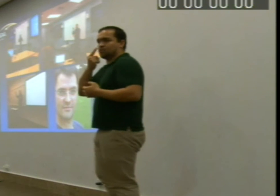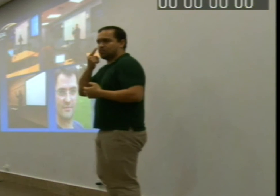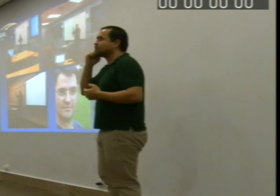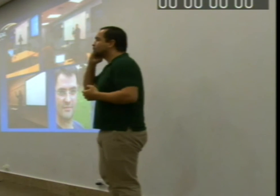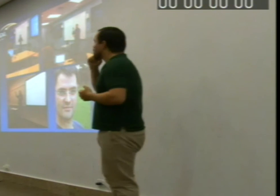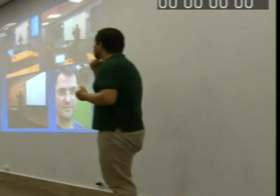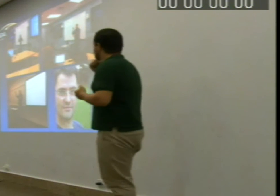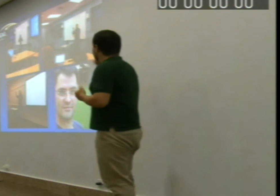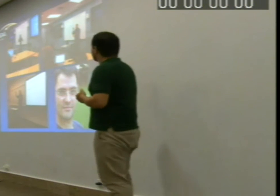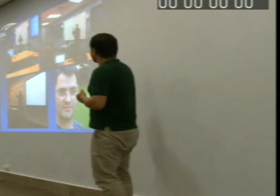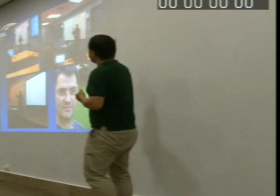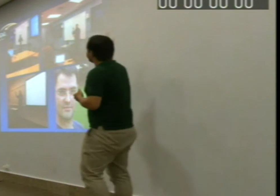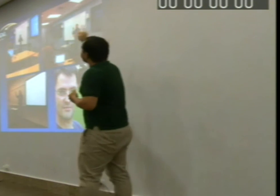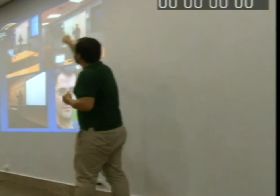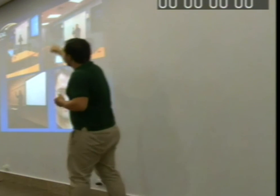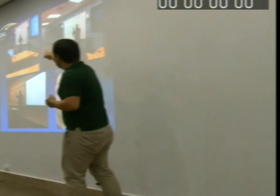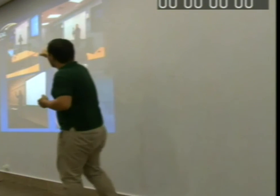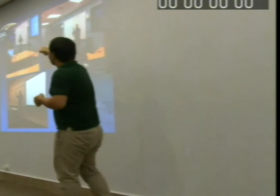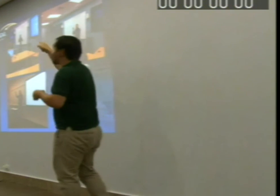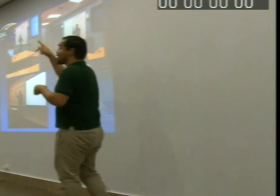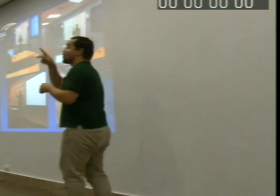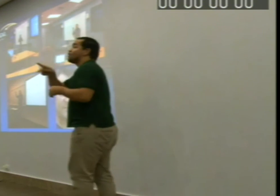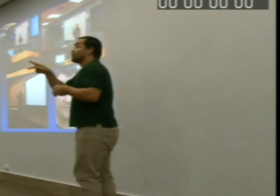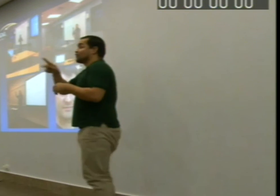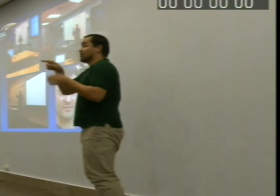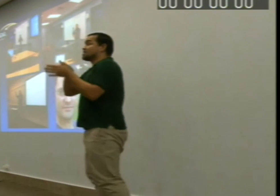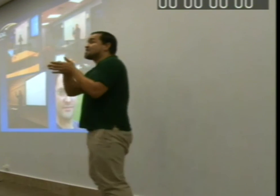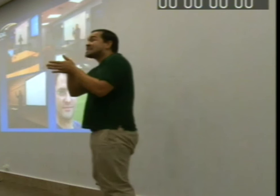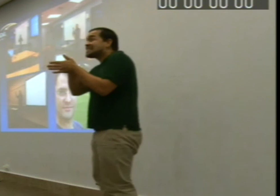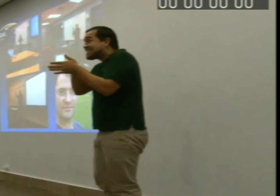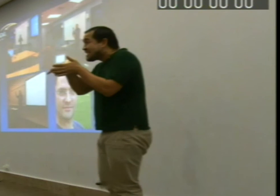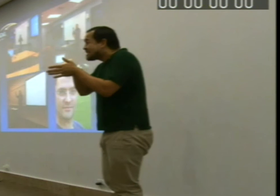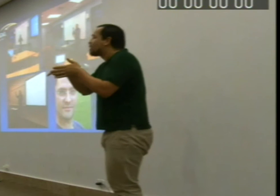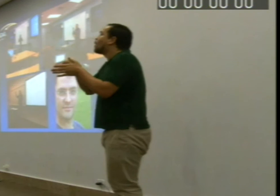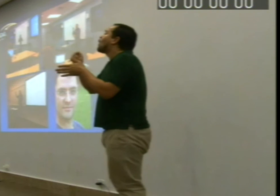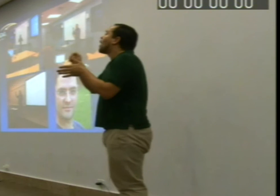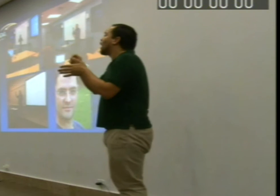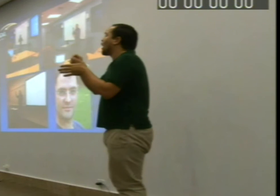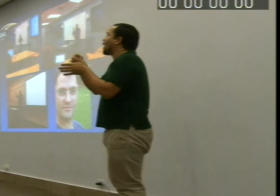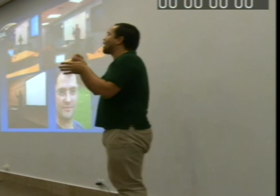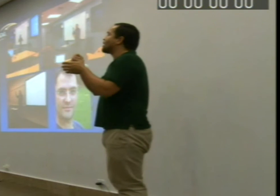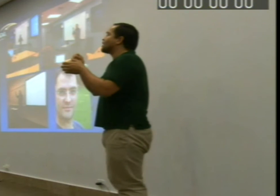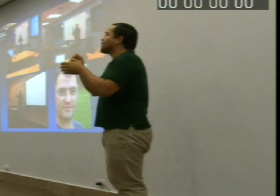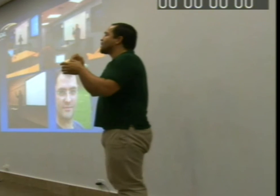surdo cego b a outra é a professora